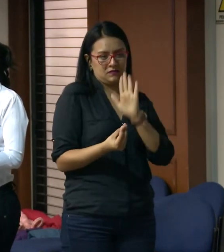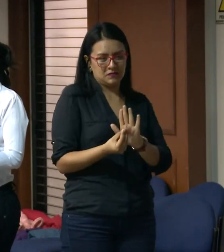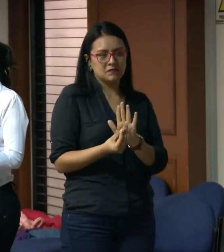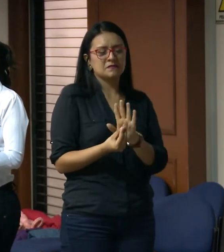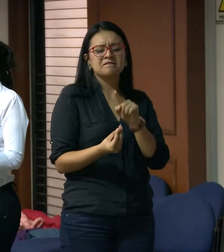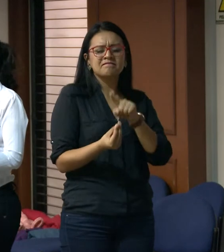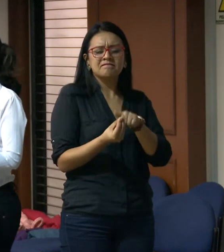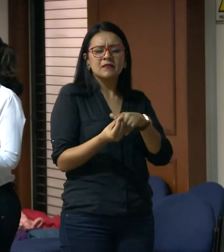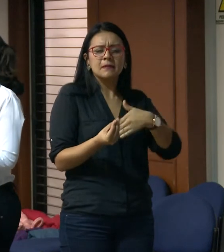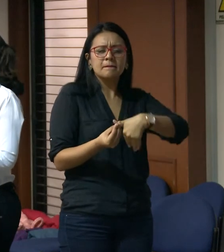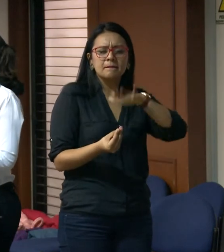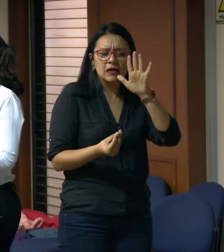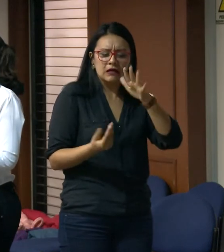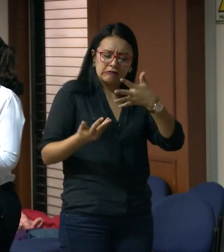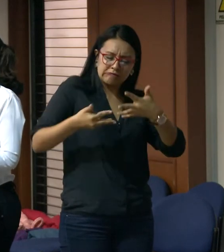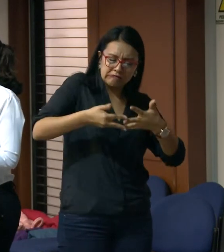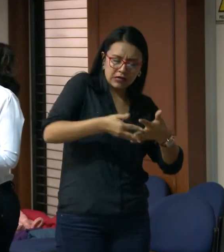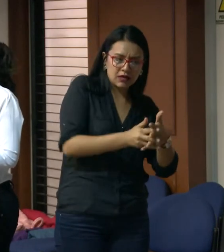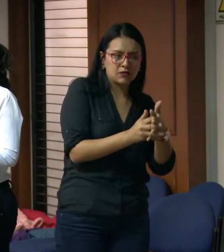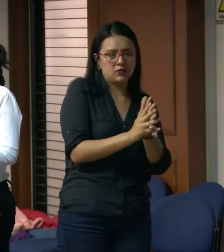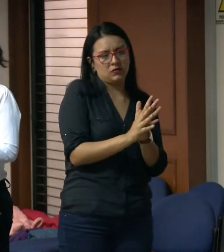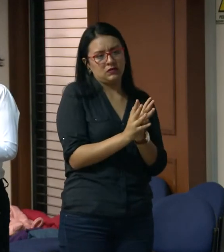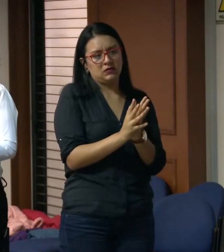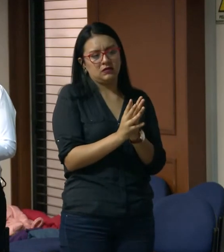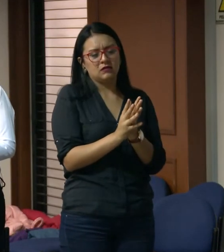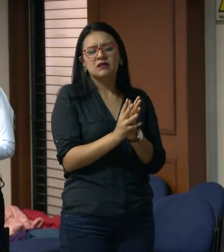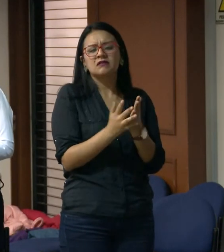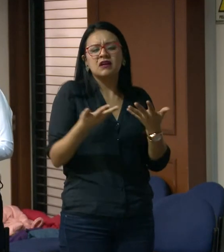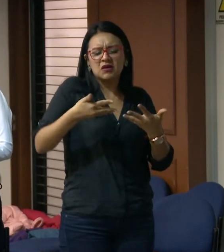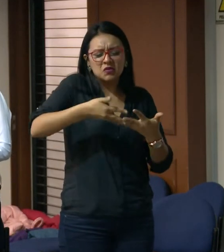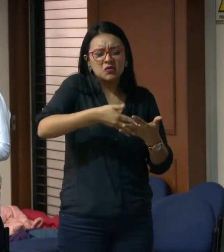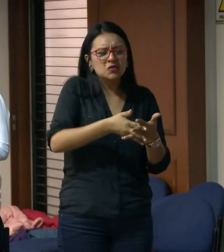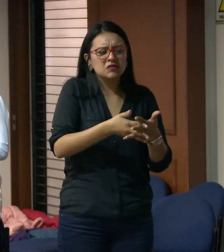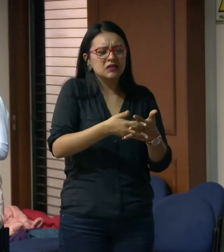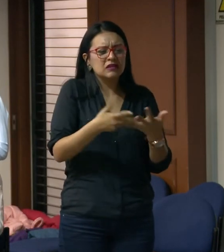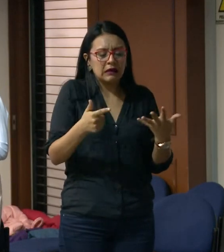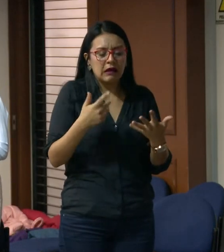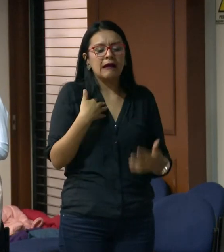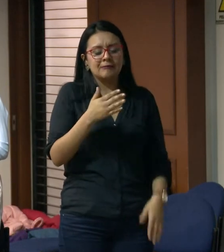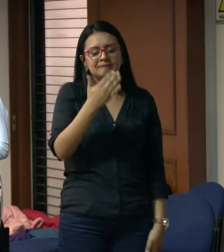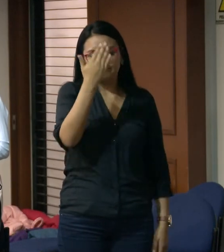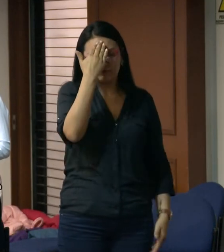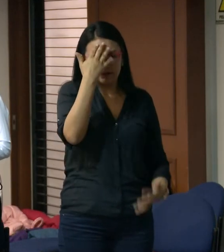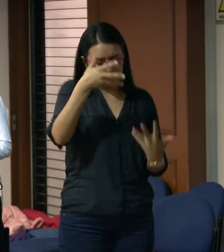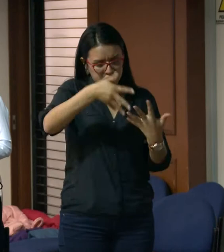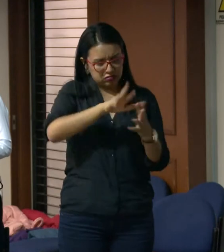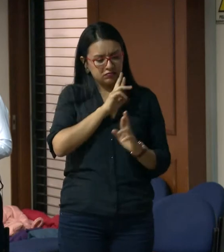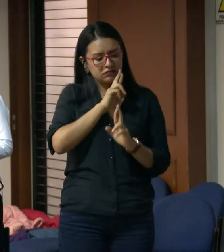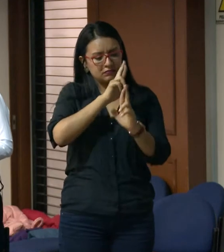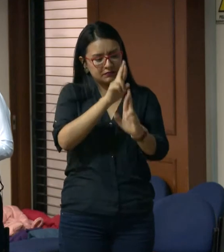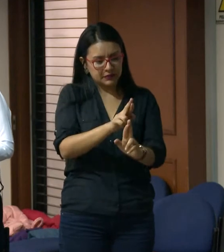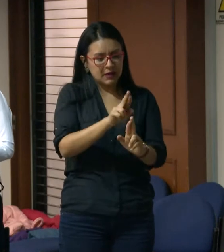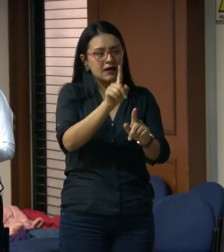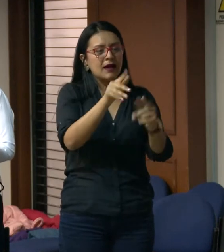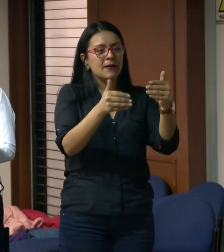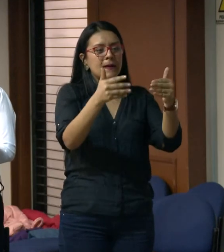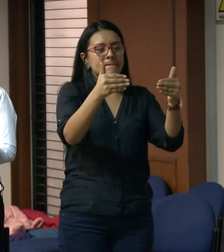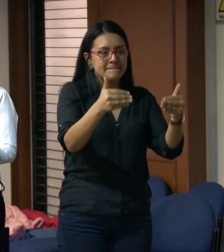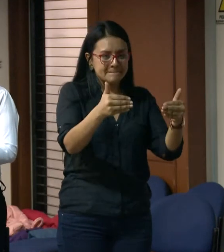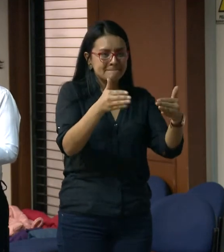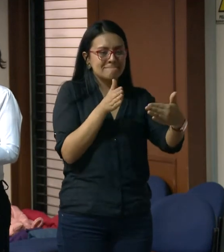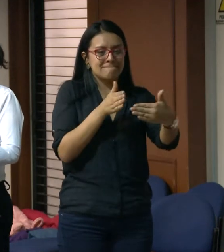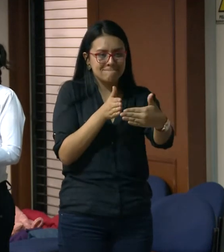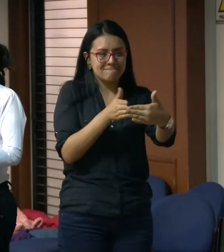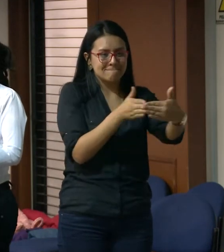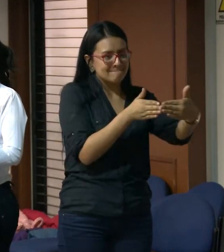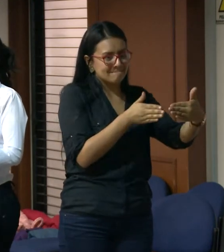la cual se relaciona a los ajustes razonables. Los ajustes razonables que implicaban primero el reconocimiento de las barreras, de las